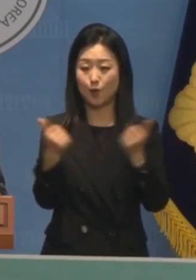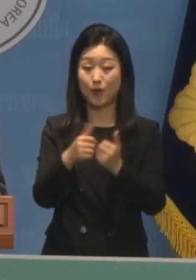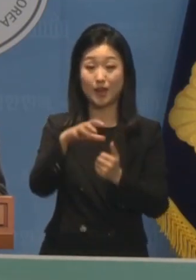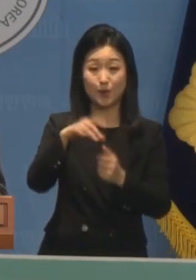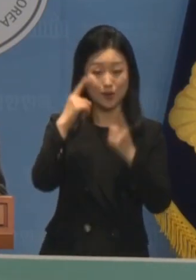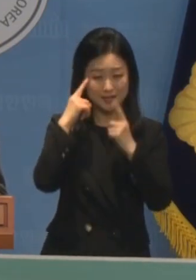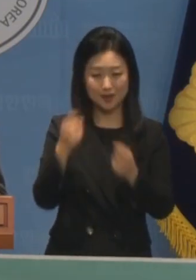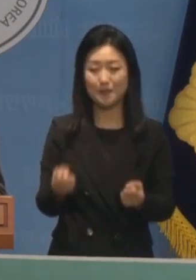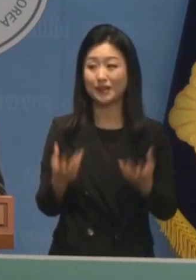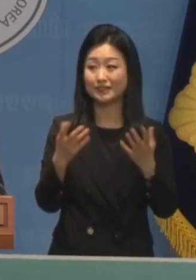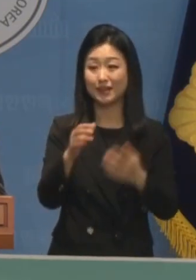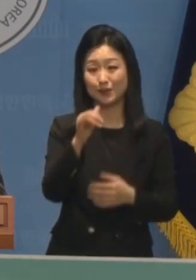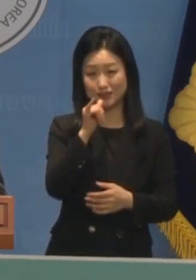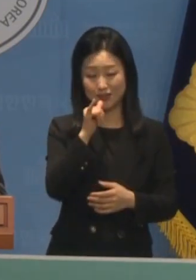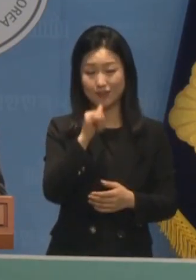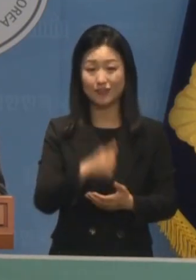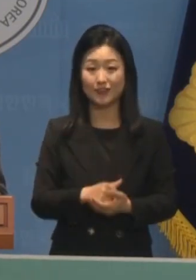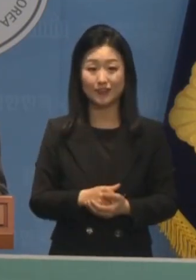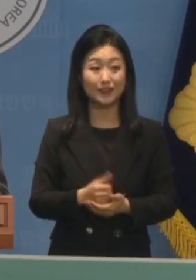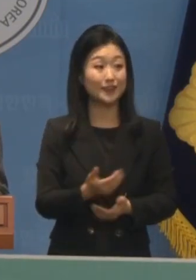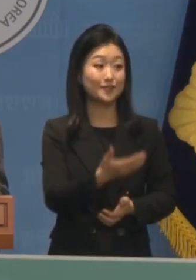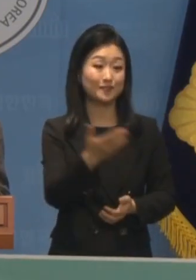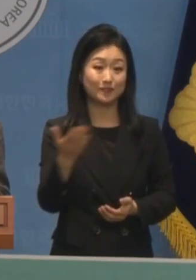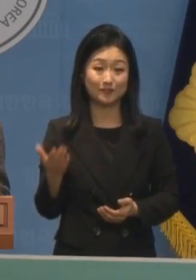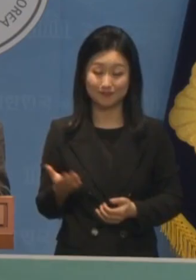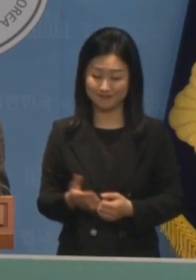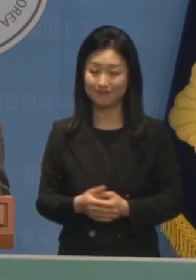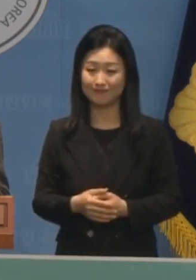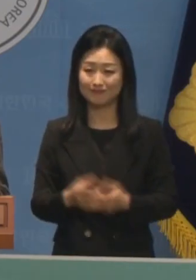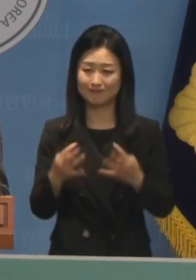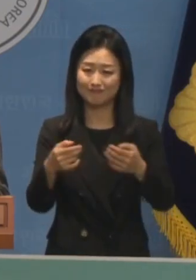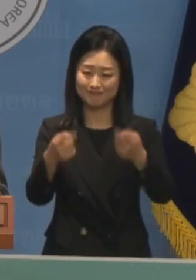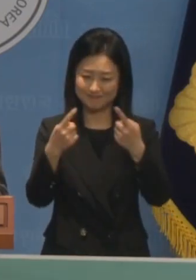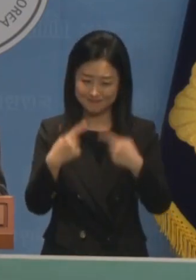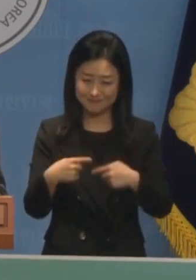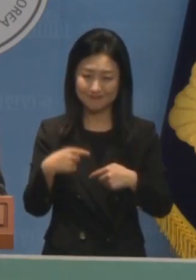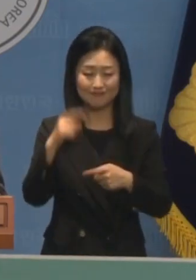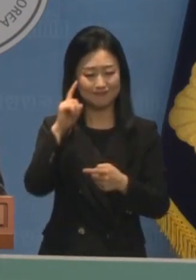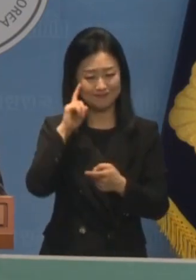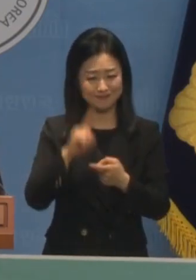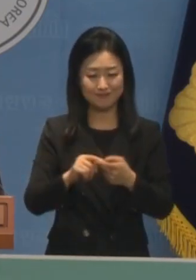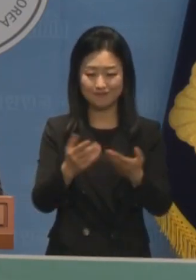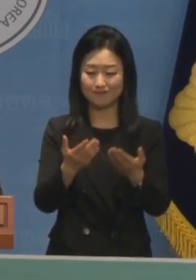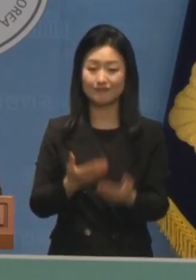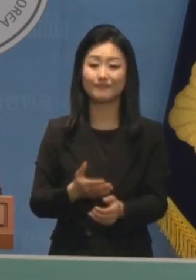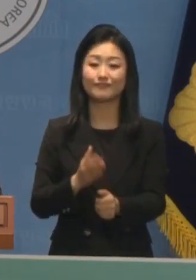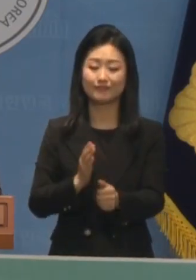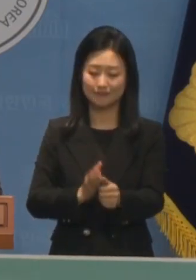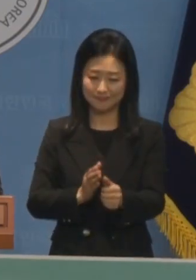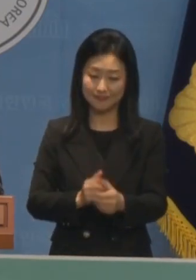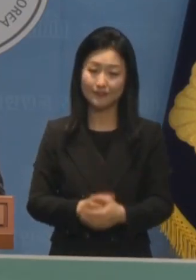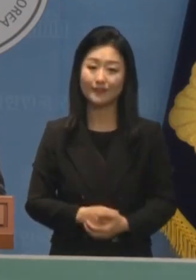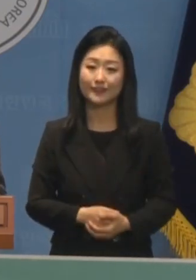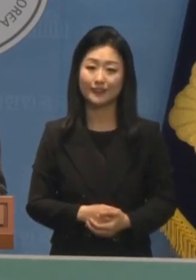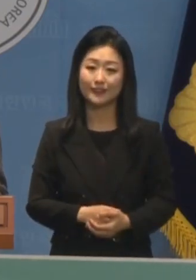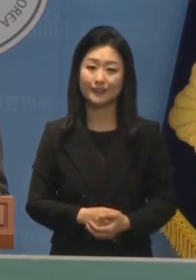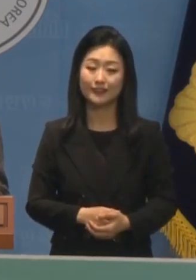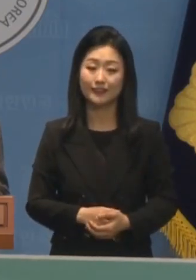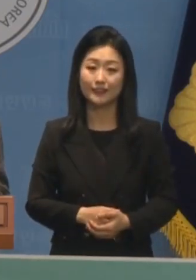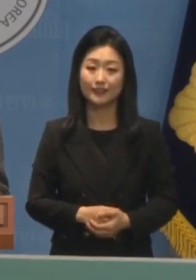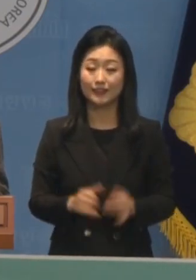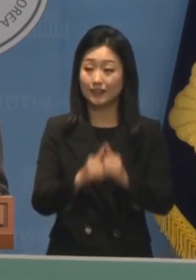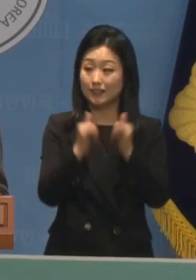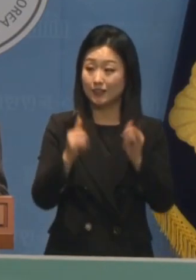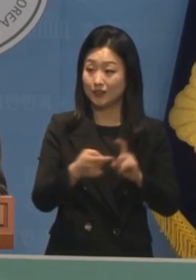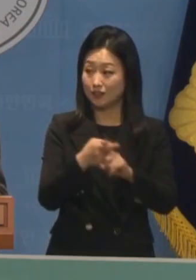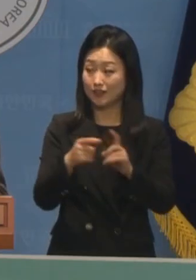기념 행사가 열립니다. 여기 계신 기자 여러분께서도 관심을 가지고 함께해 주시기를 바랍니다.